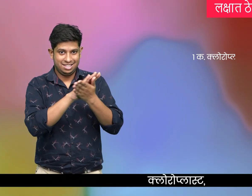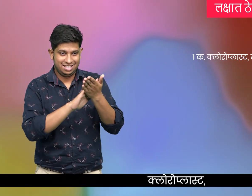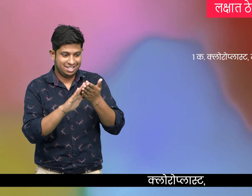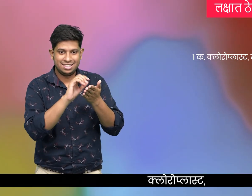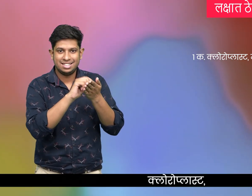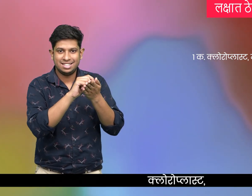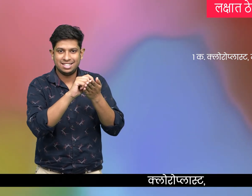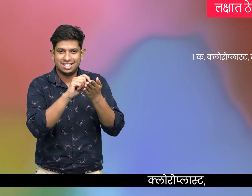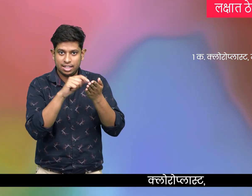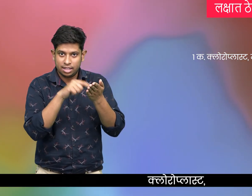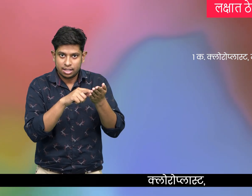क्लोरोप्लास्ट,